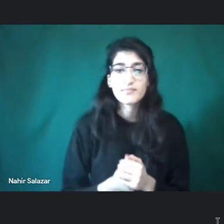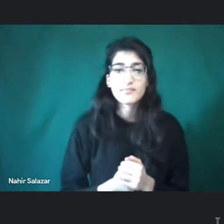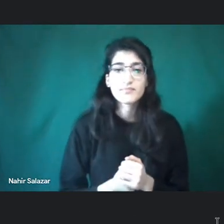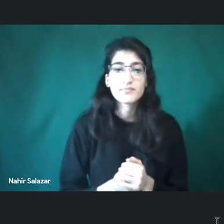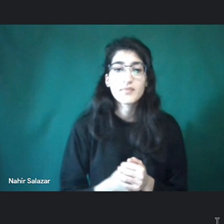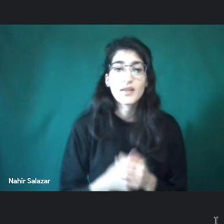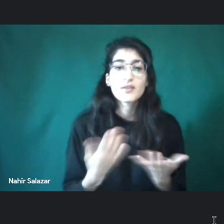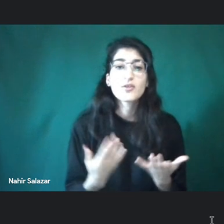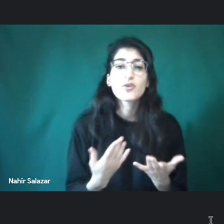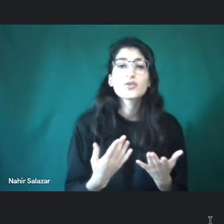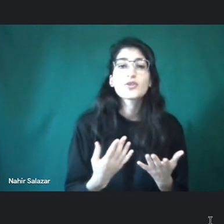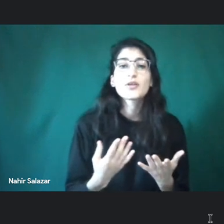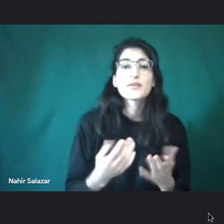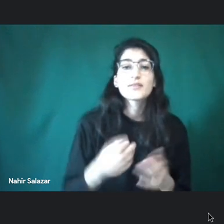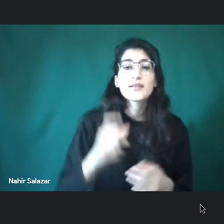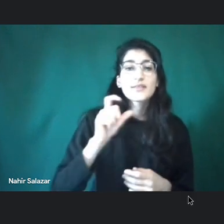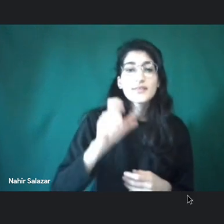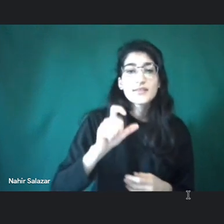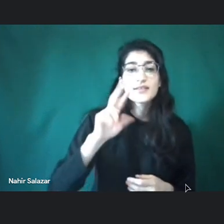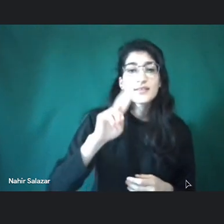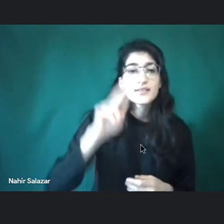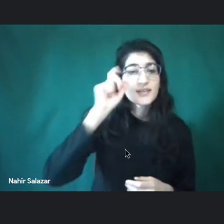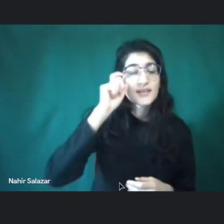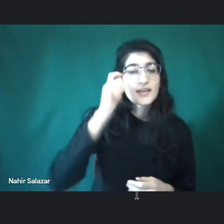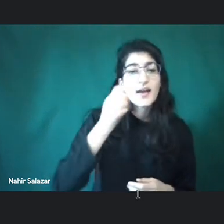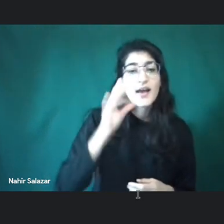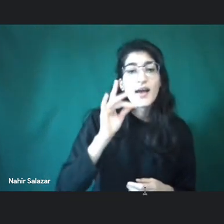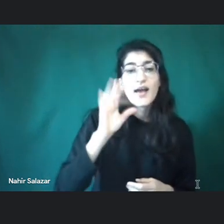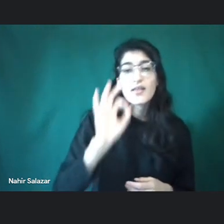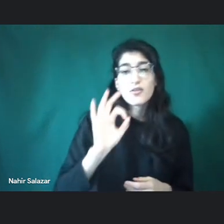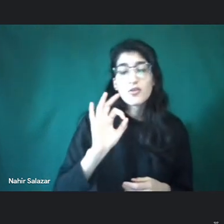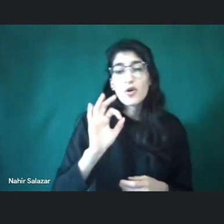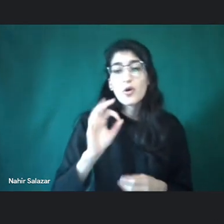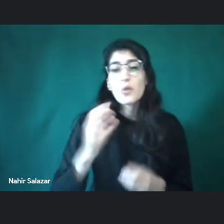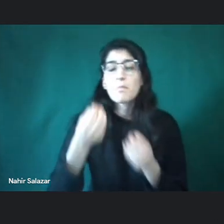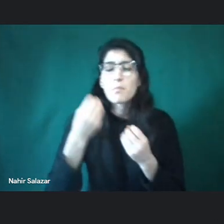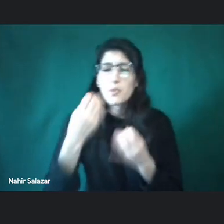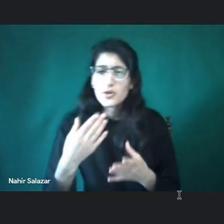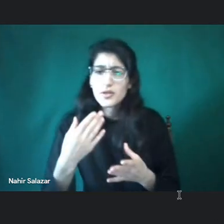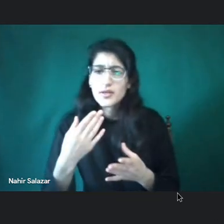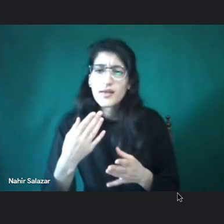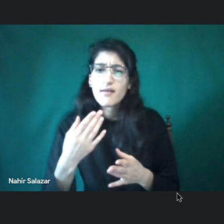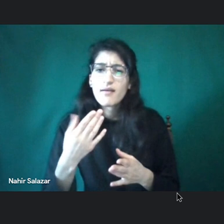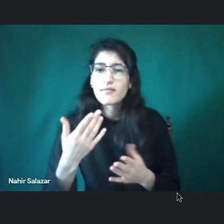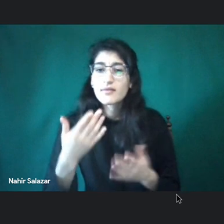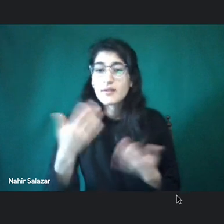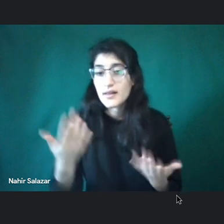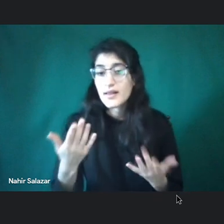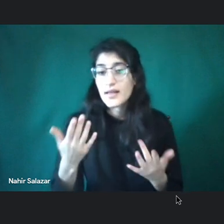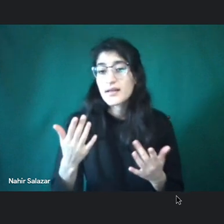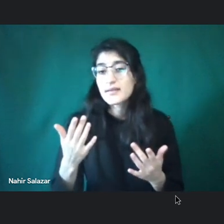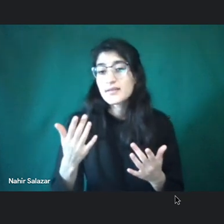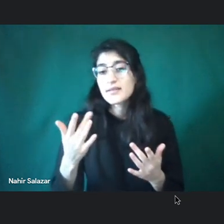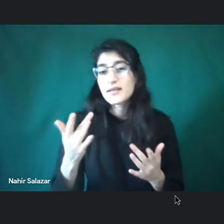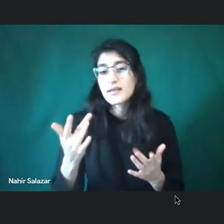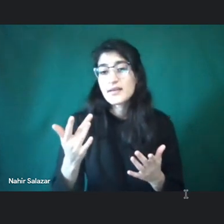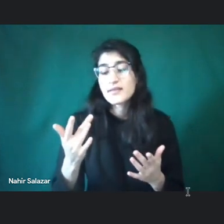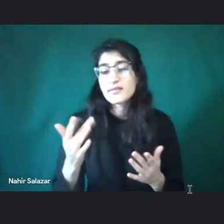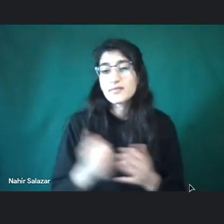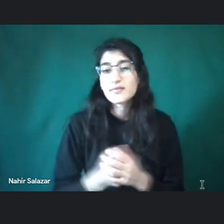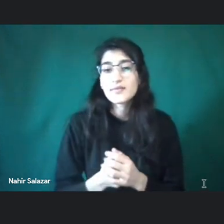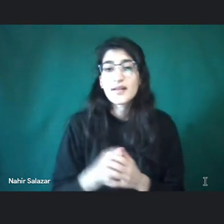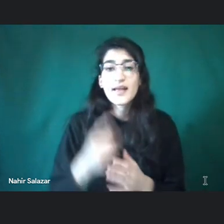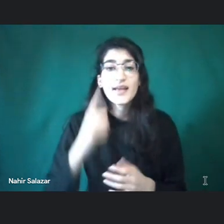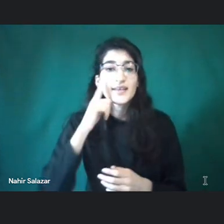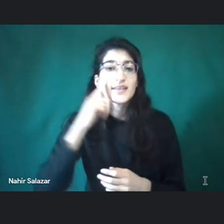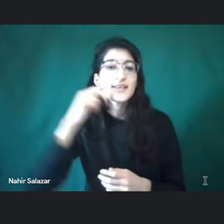Las tecnologías como la inteligencia artificial. Las tecnologías digitales como la inteligencia artificial. Bien. Fíjense que esta